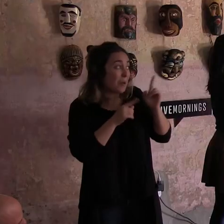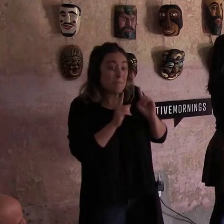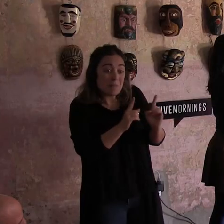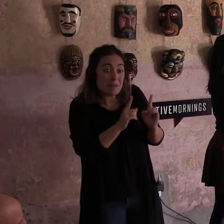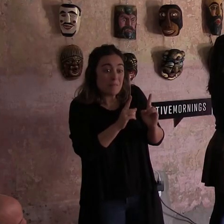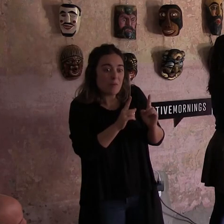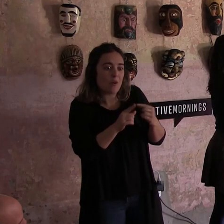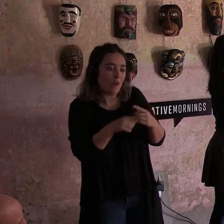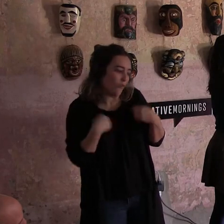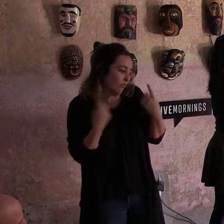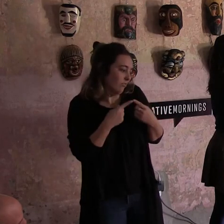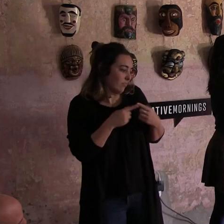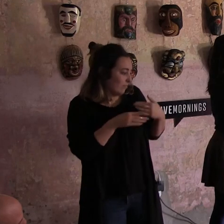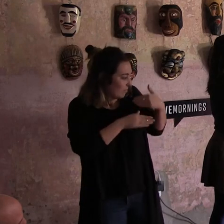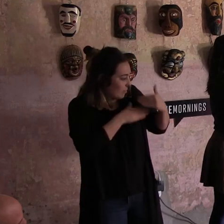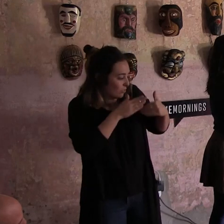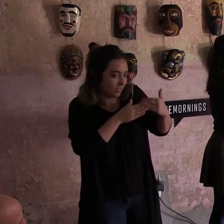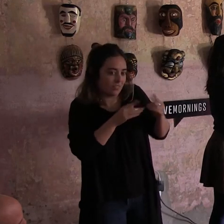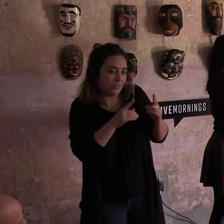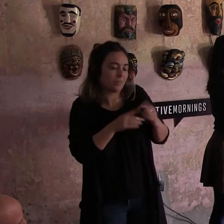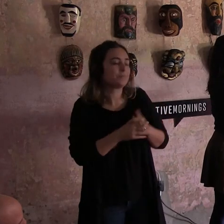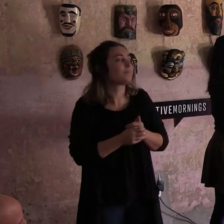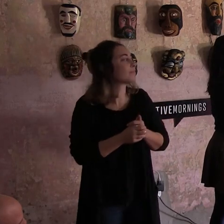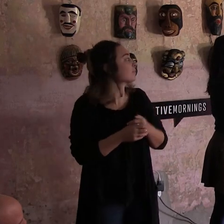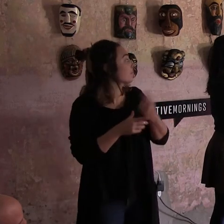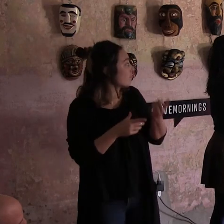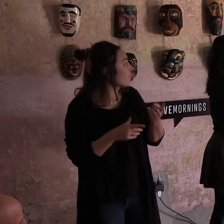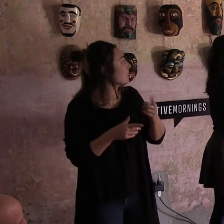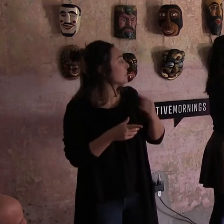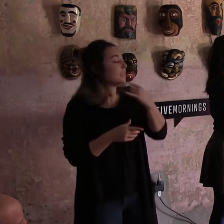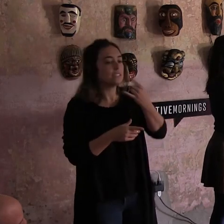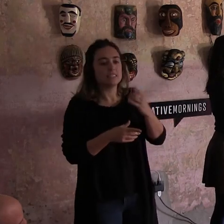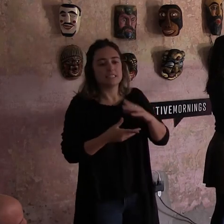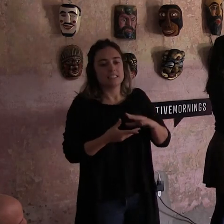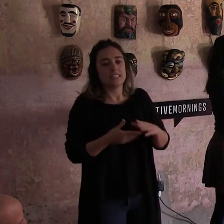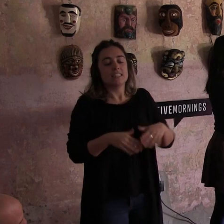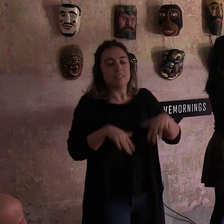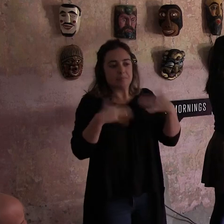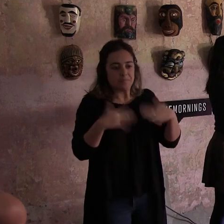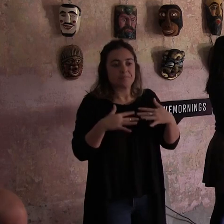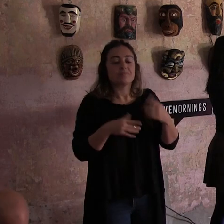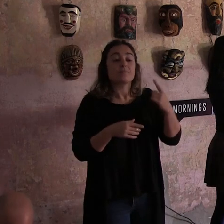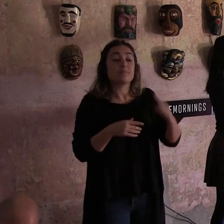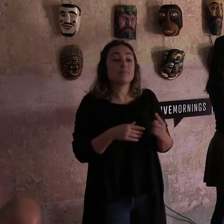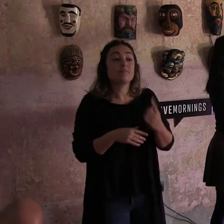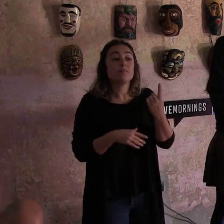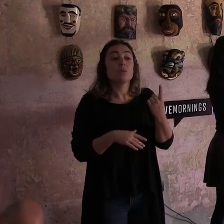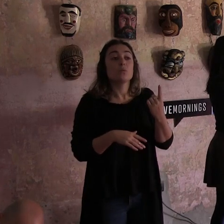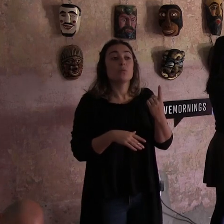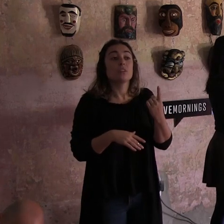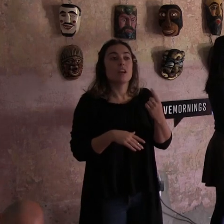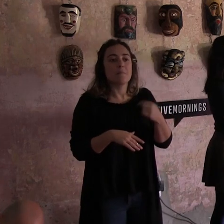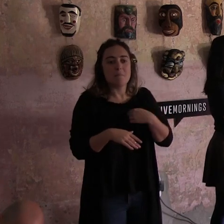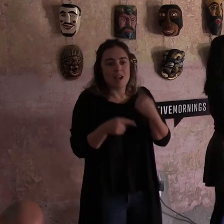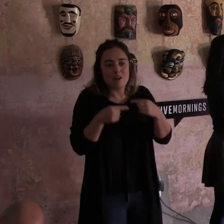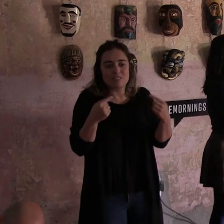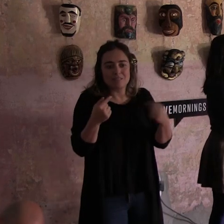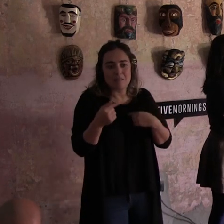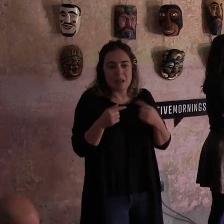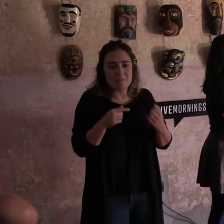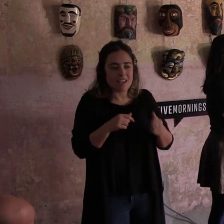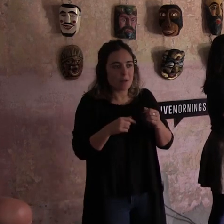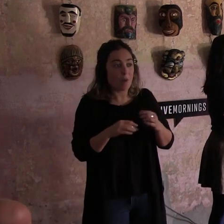como excusas que uno se va haciendo para... Bueno, eso que les decía, que fue divino, y una de las cosas que para mí era pica por mí